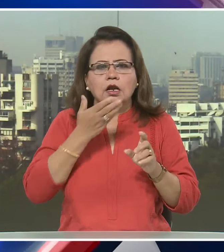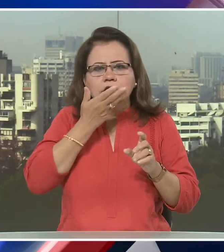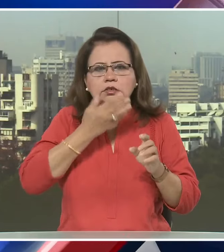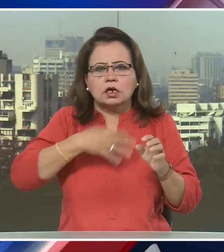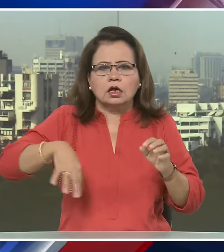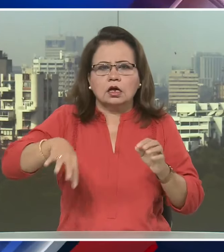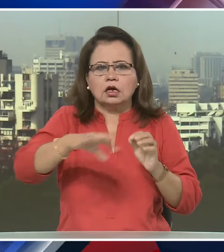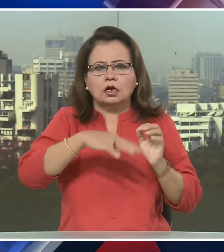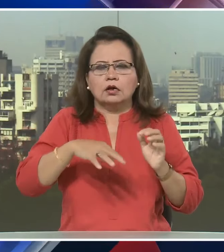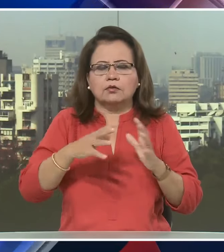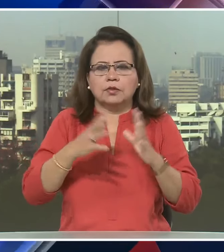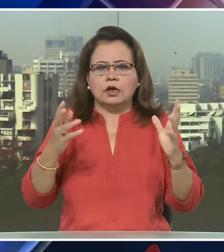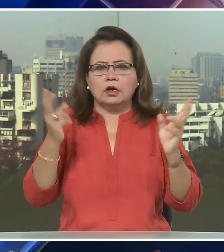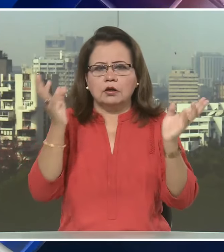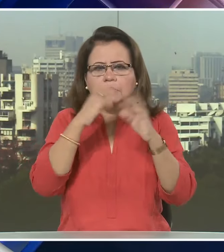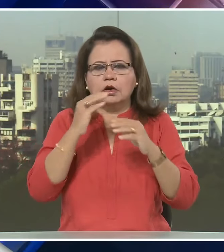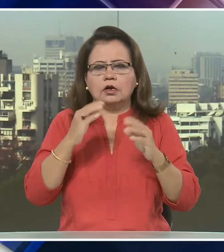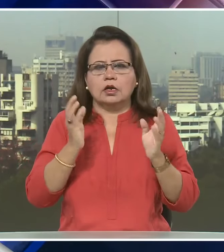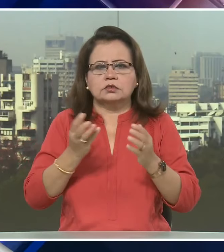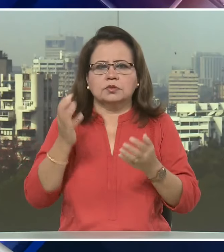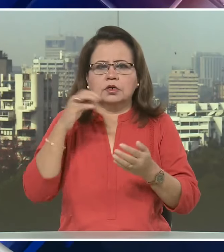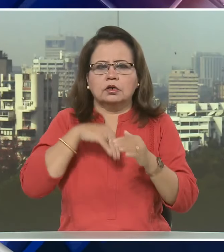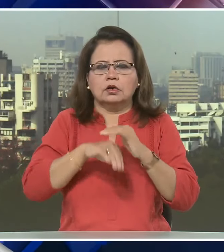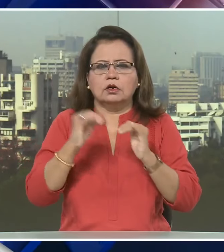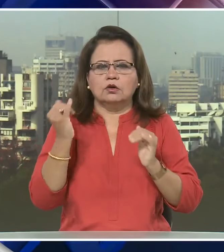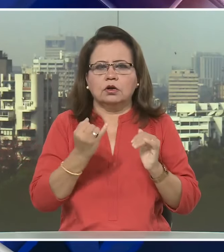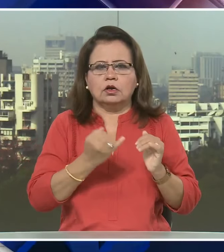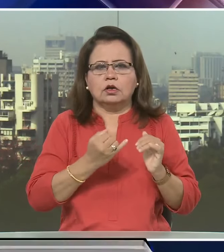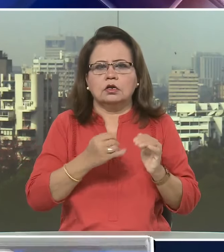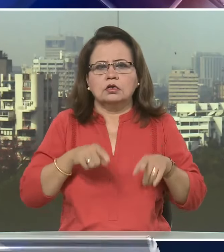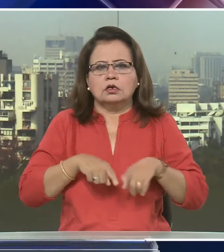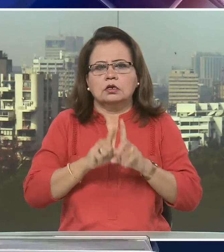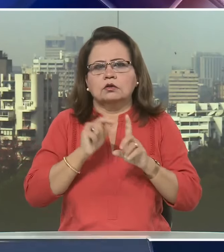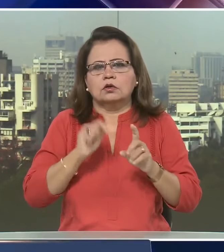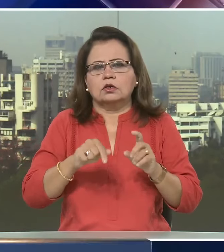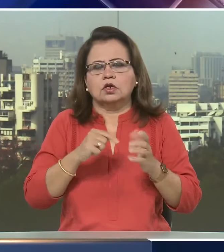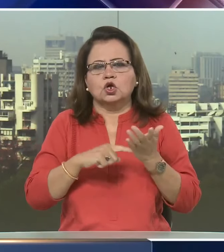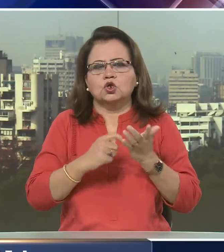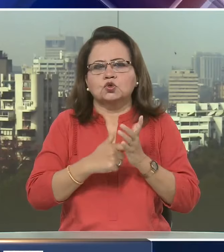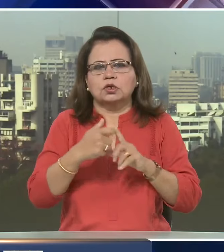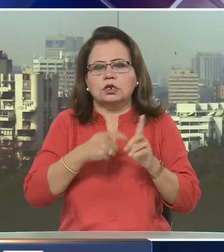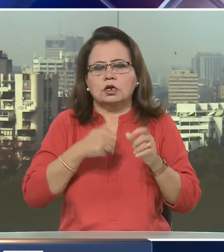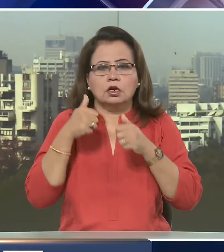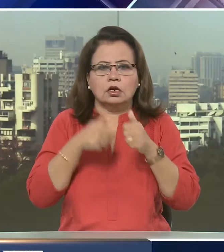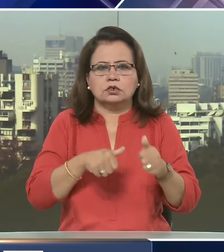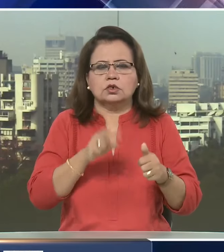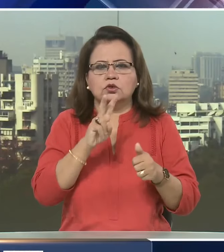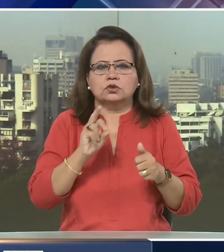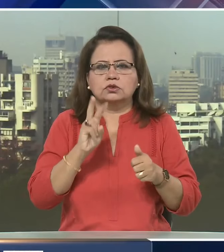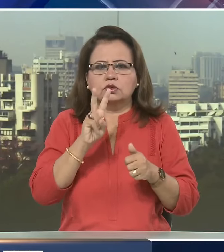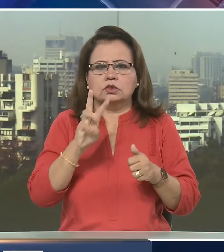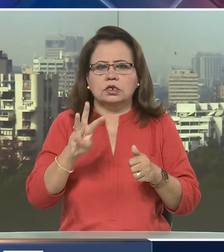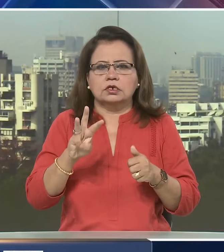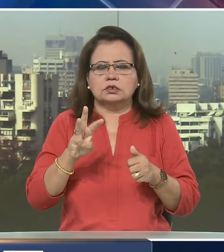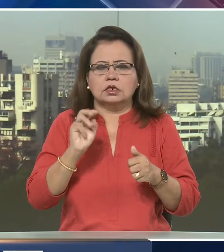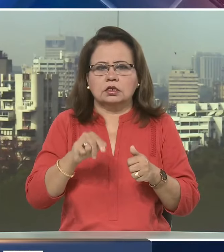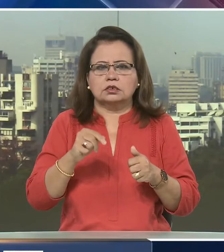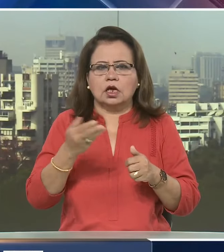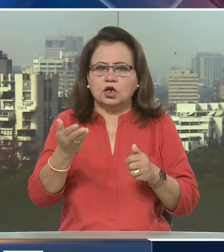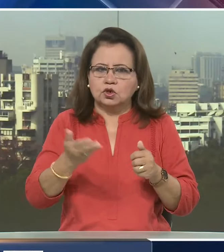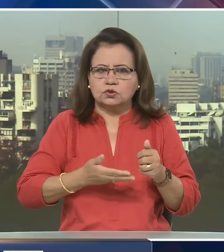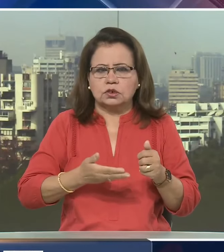का सबसे बड़ा प्राकृतिक गैस का भंडार ढूंढा है। साथ ही उन्होंने कहा कि तुर्की का लक्ष्य 2023 तक इसका